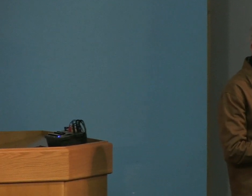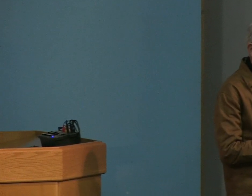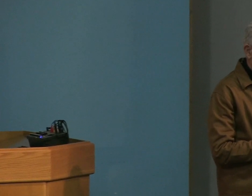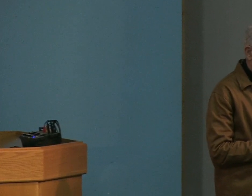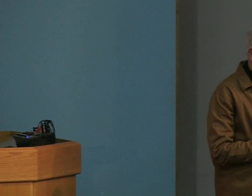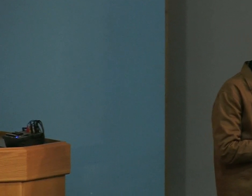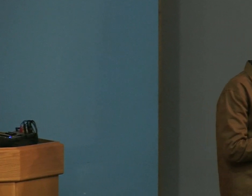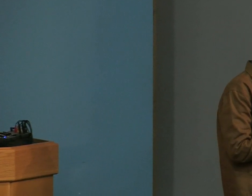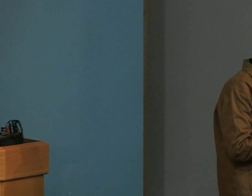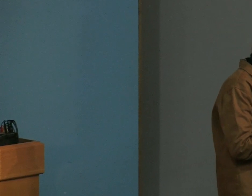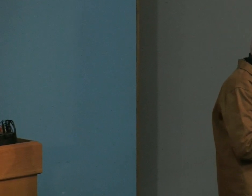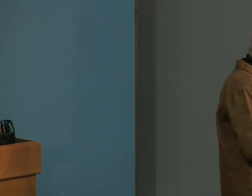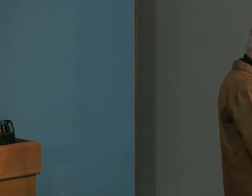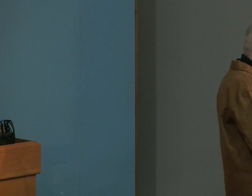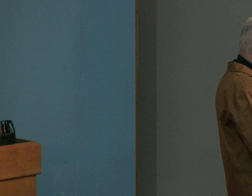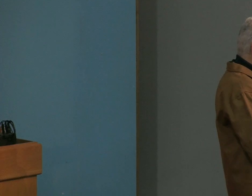Waar is jou vreugde?